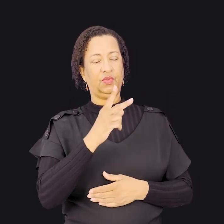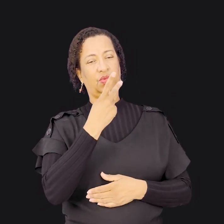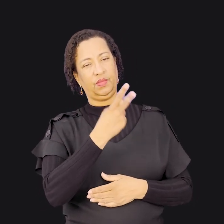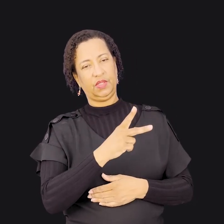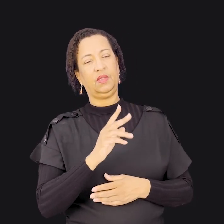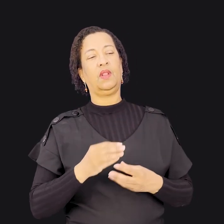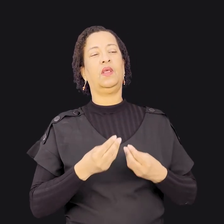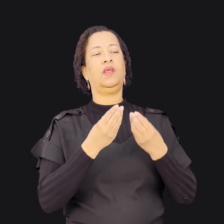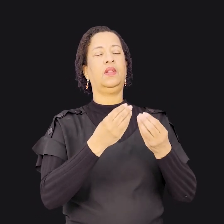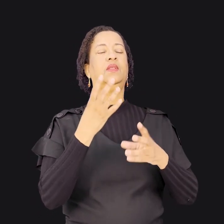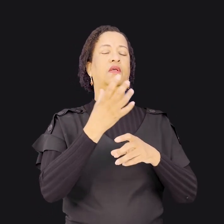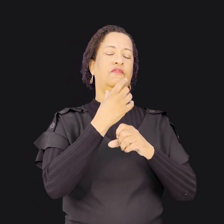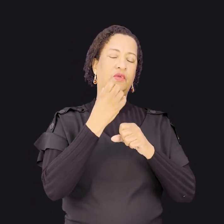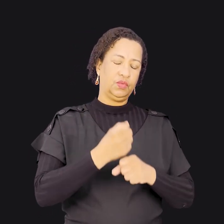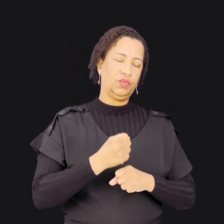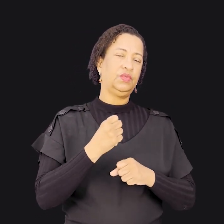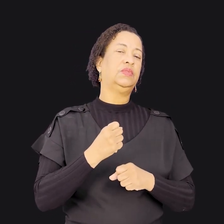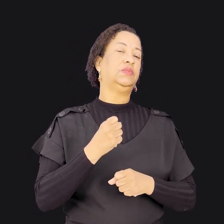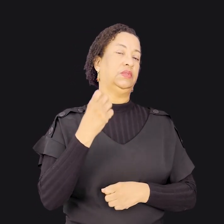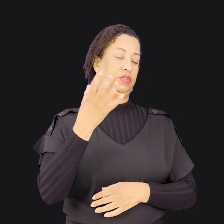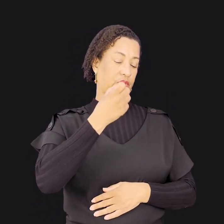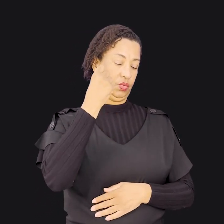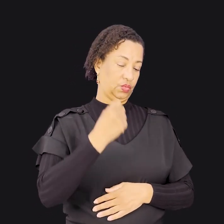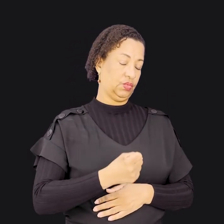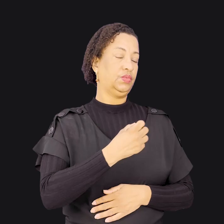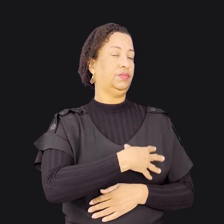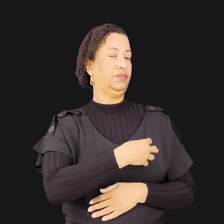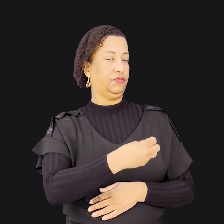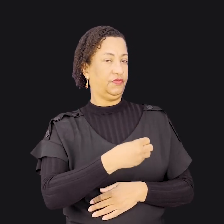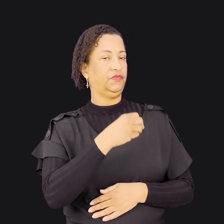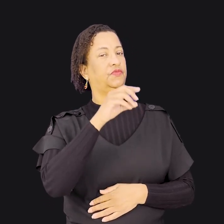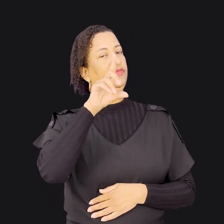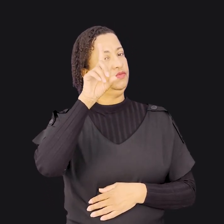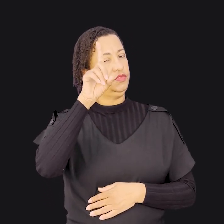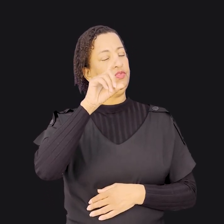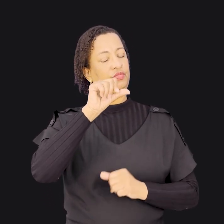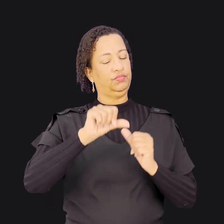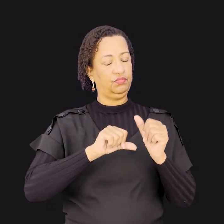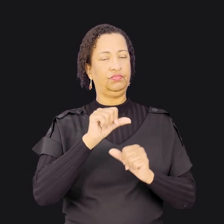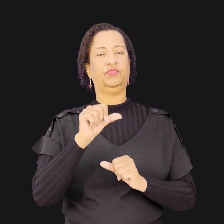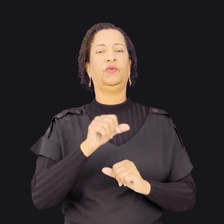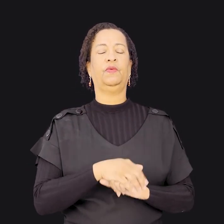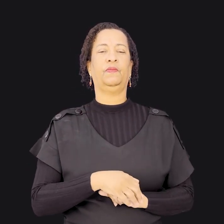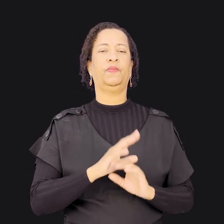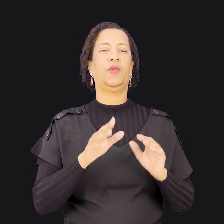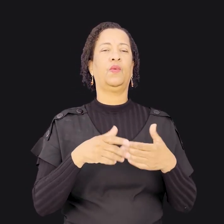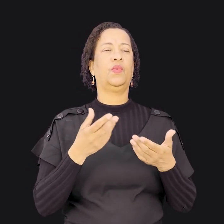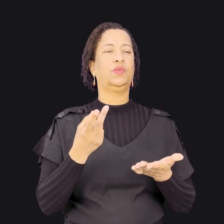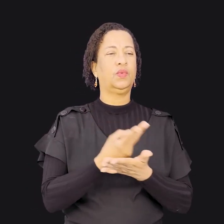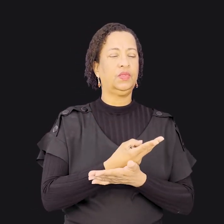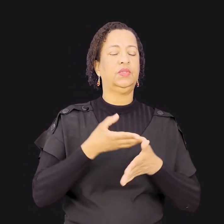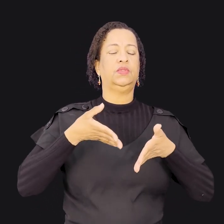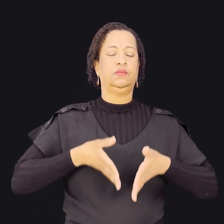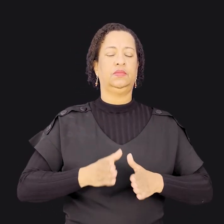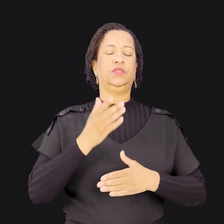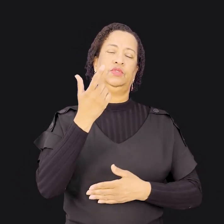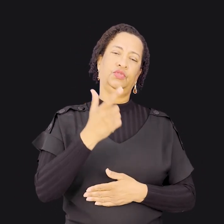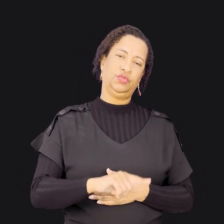Jesus lhes dava autoridade ou poder de se tornar filhos de Deus. Quando isso acontecia, elas nasciam de novo.